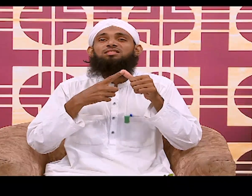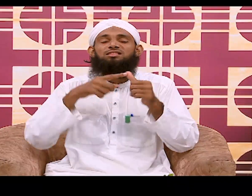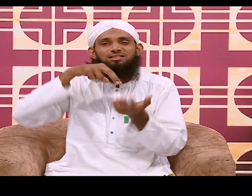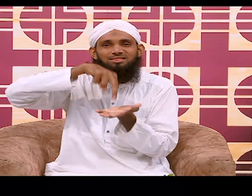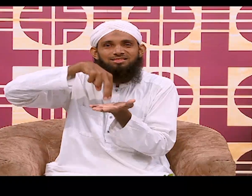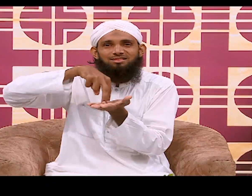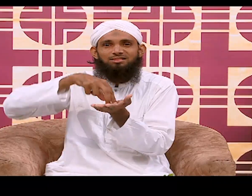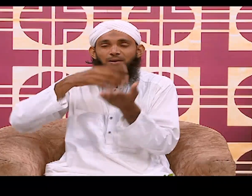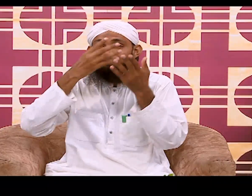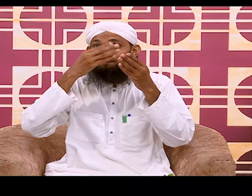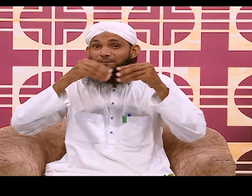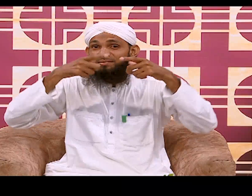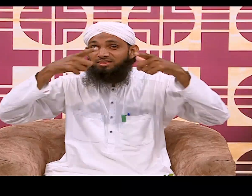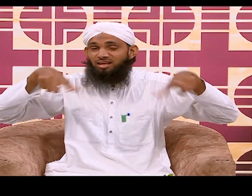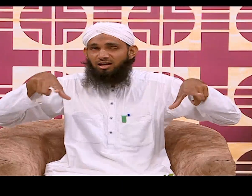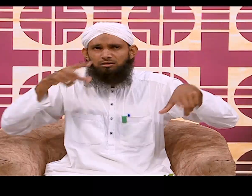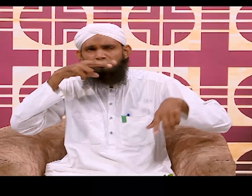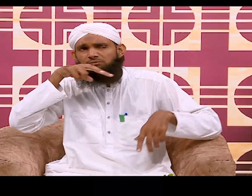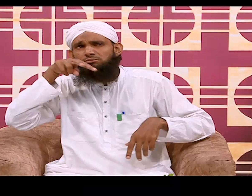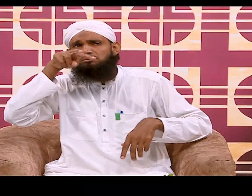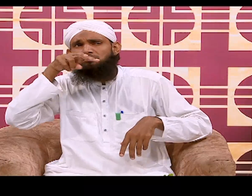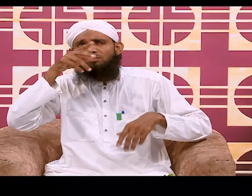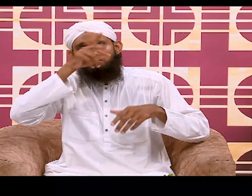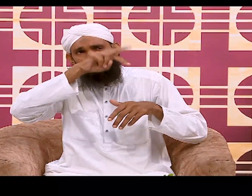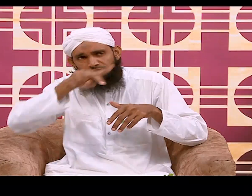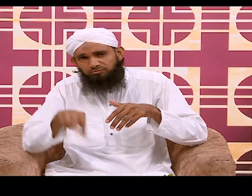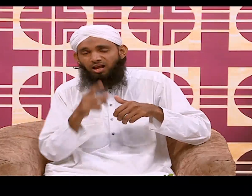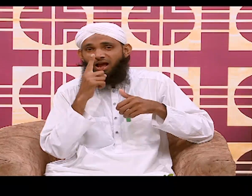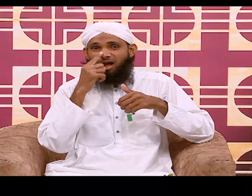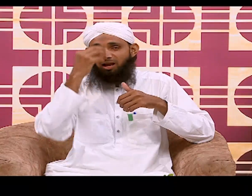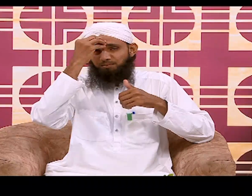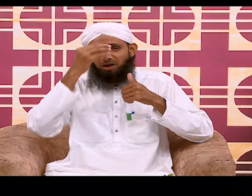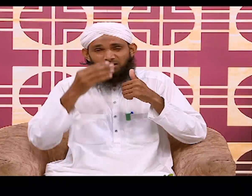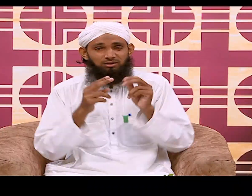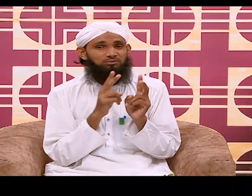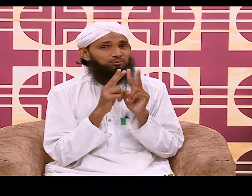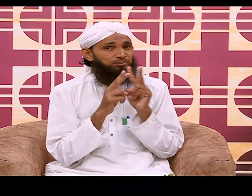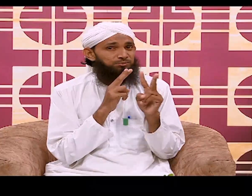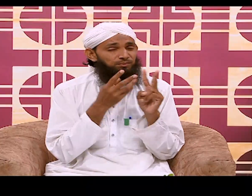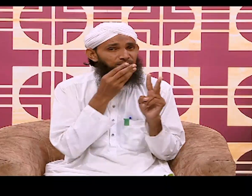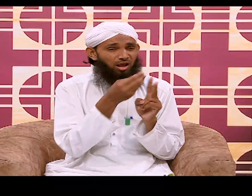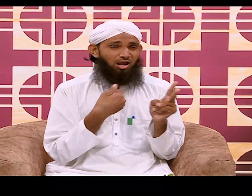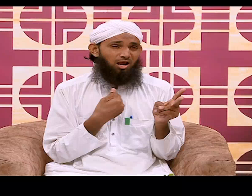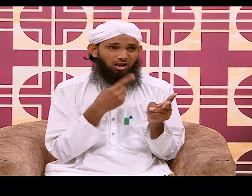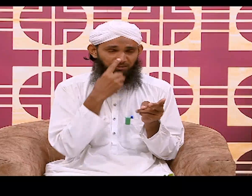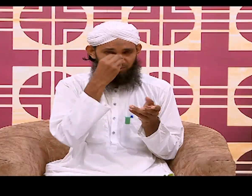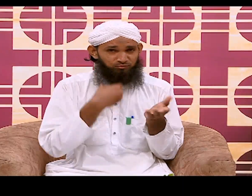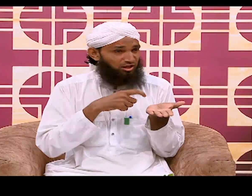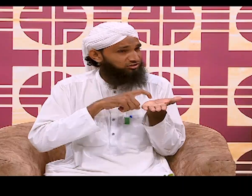میں نے اپنی والدہ کی خدمت میں حاضر ہو کر عرض کیا، امی جان، مجھے راہ خدا میں وقف کر دیجئے، مجھے